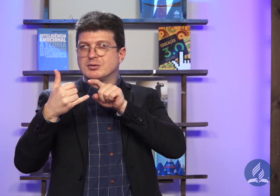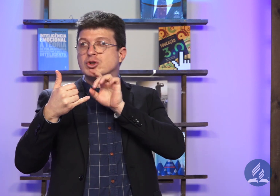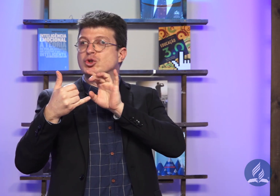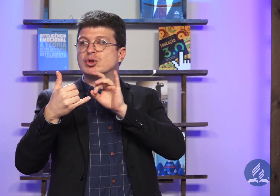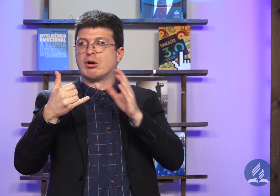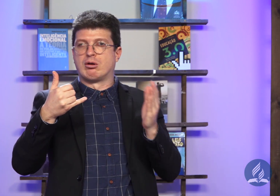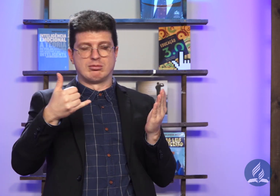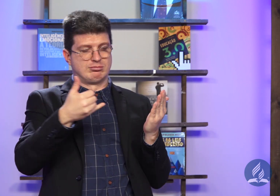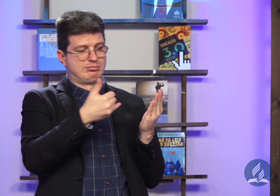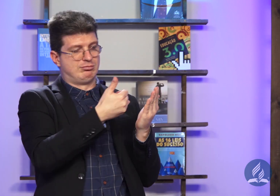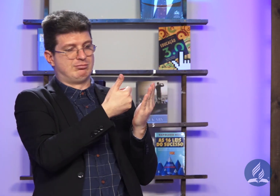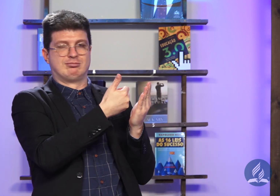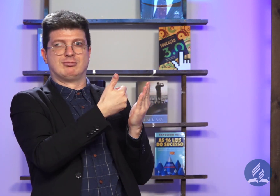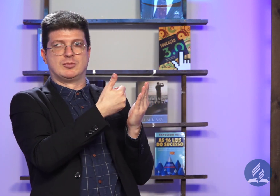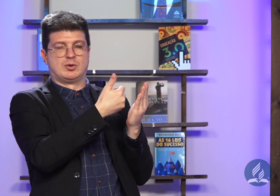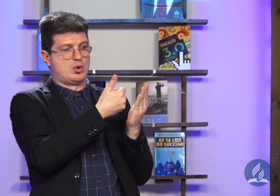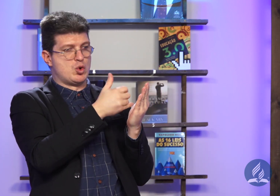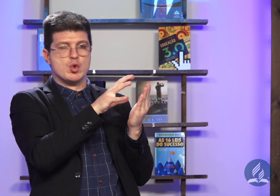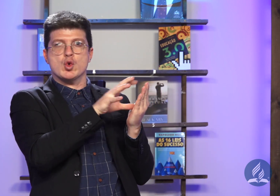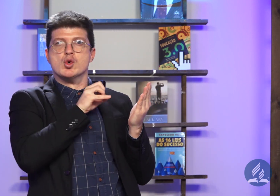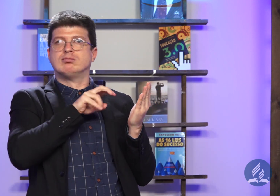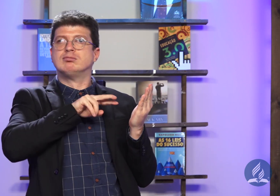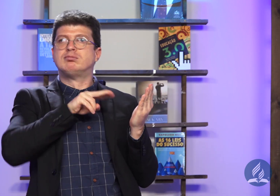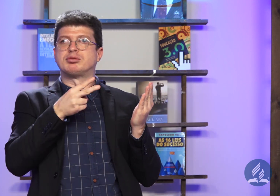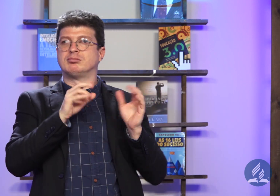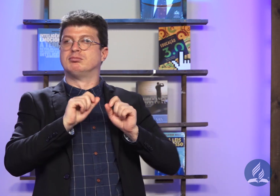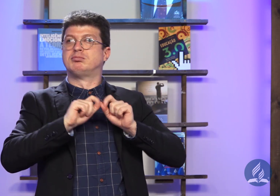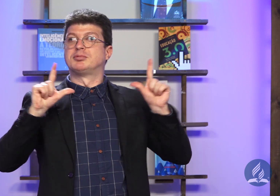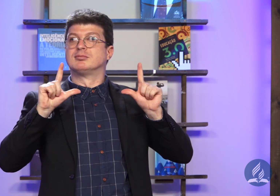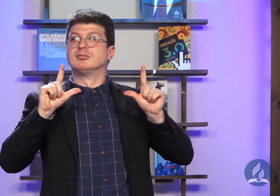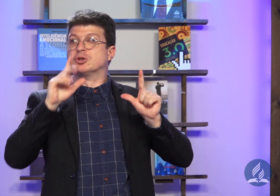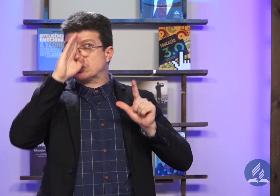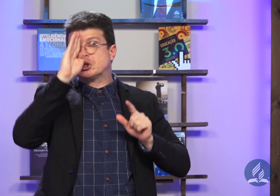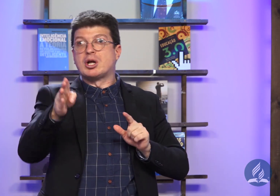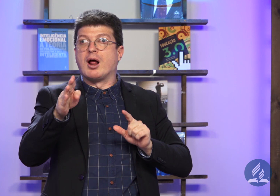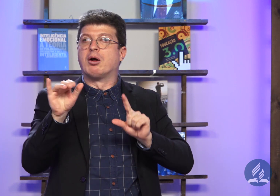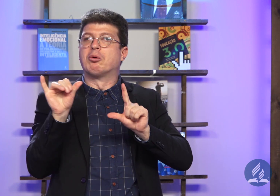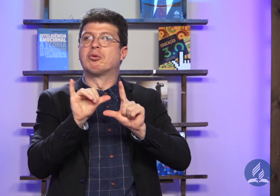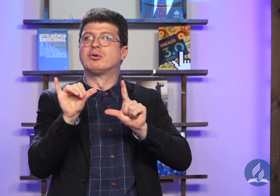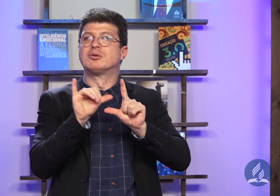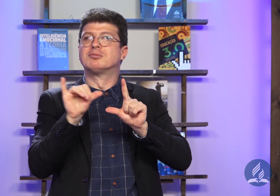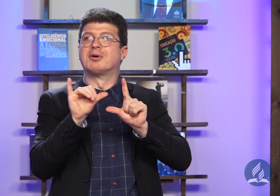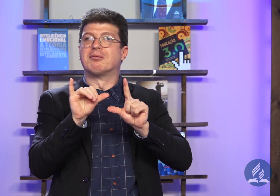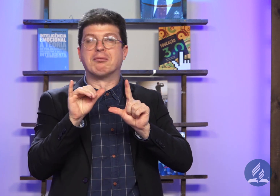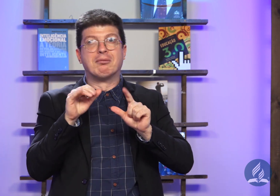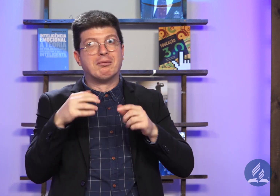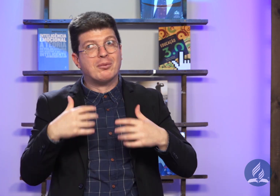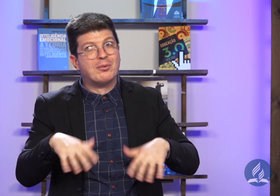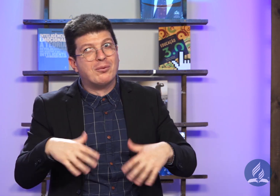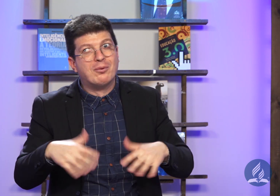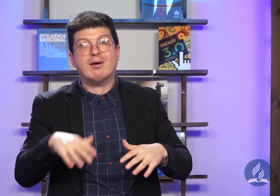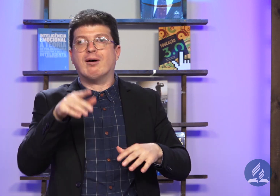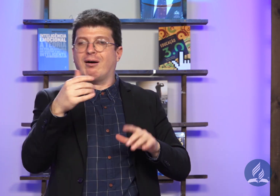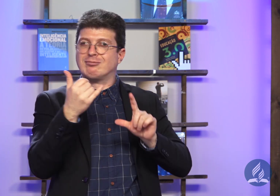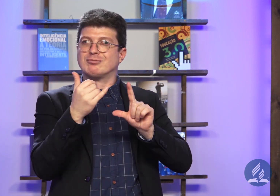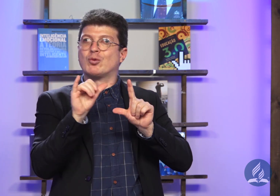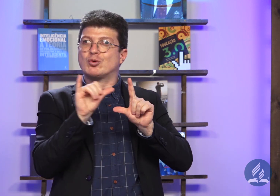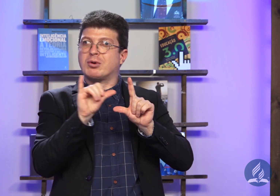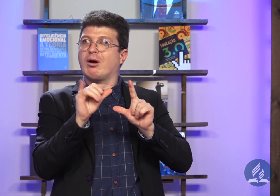E você vai lá, aponta para o QR Code e ele já aparece a tela direto no YouTube, onde você vai poder assistir e vai